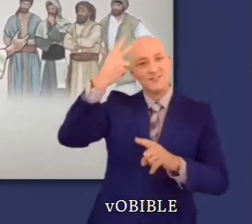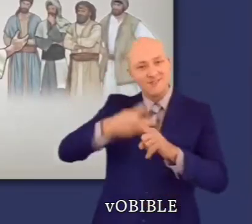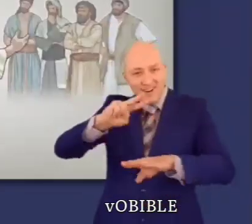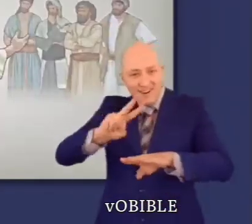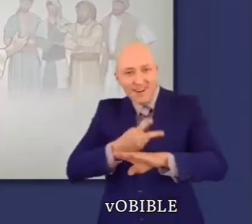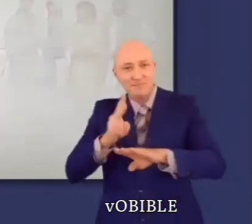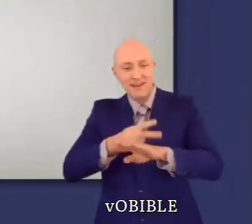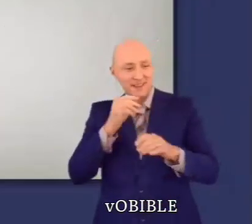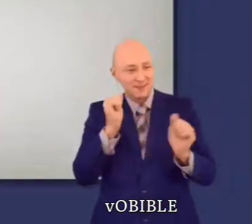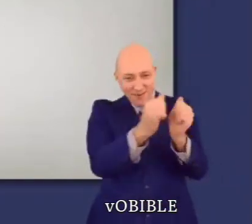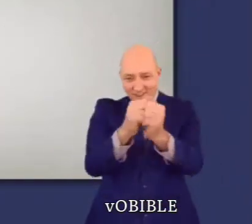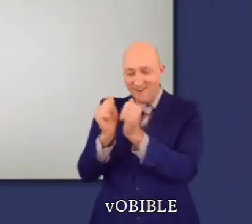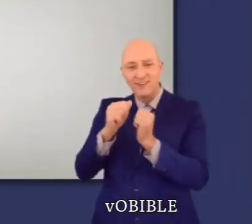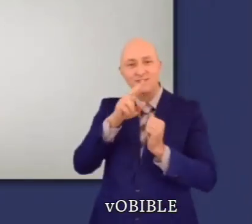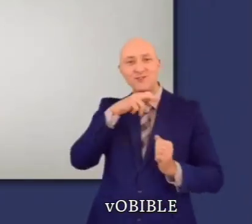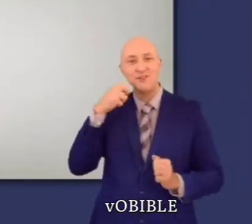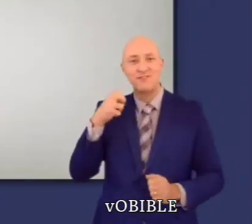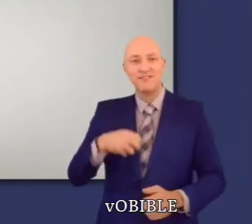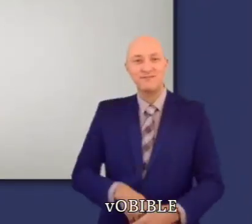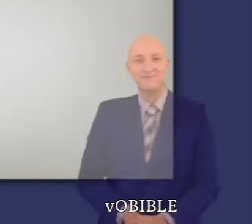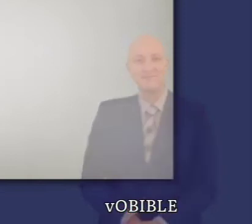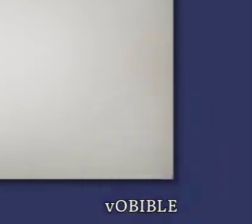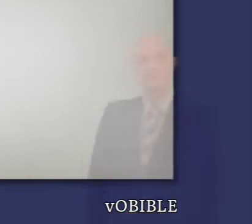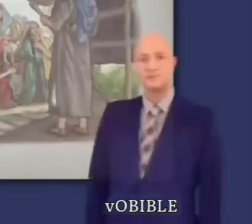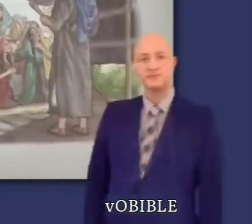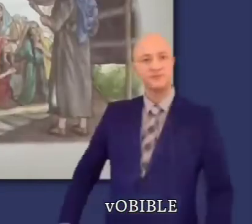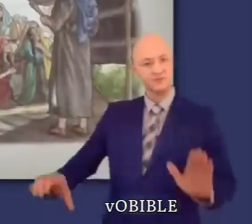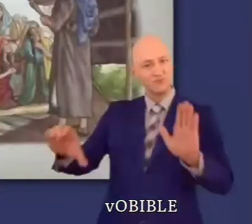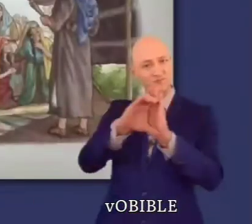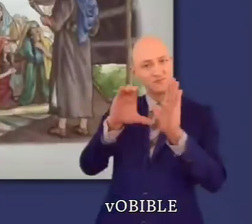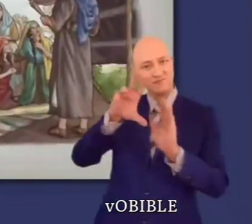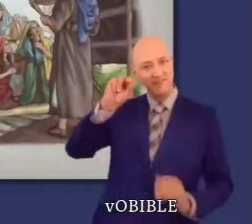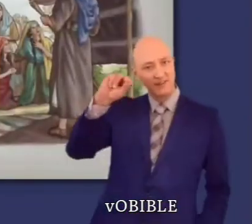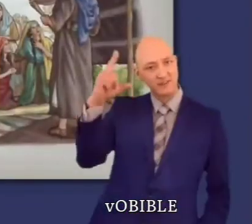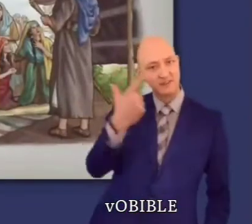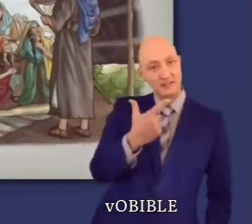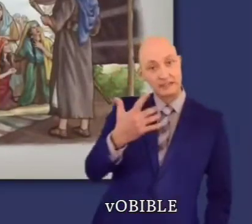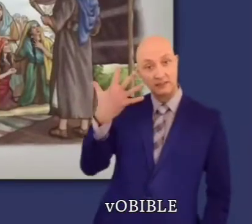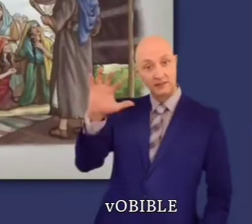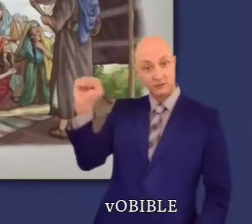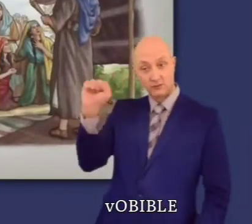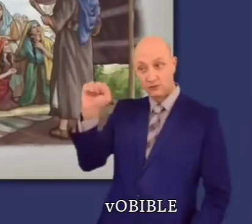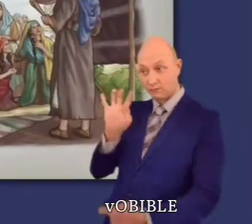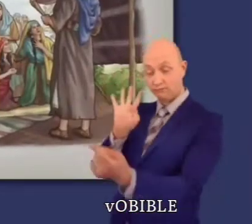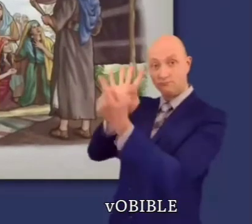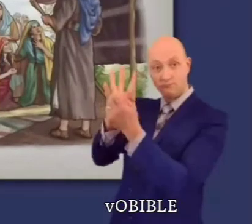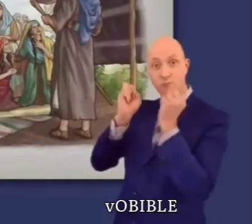l'idolâtrie. Dieu envoie alors un fléau qui fait mourir 24 000 Israélites.